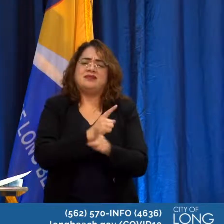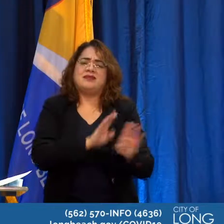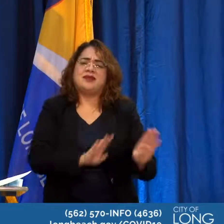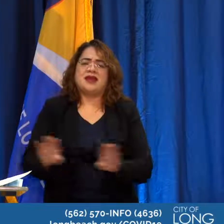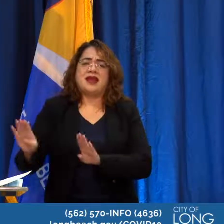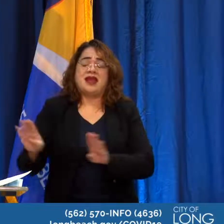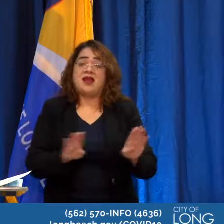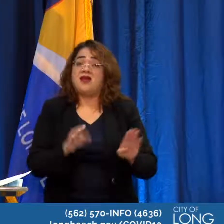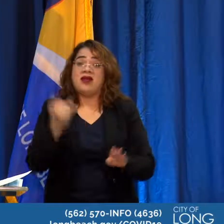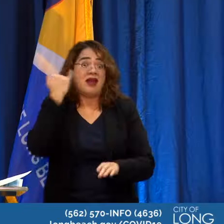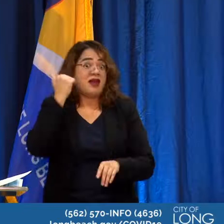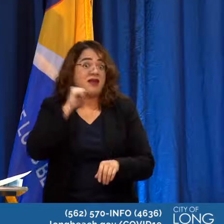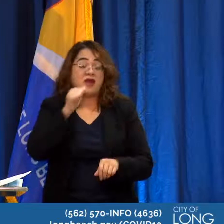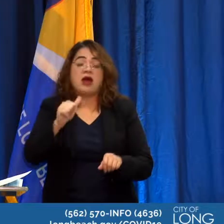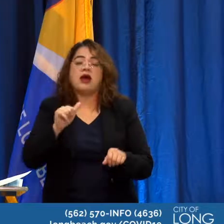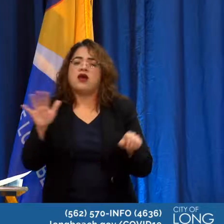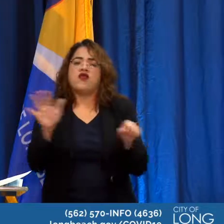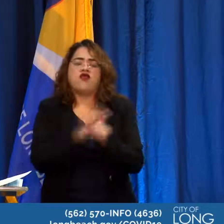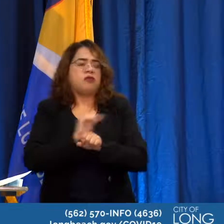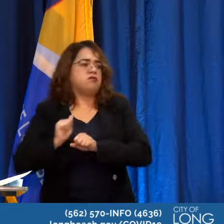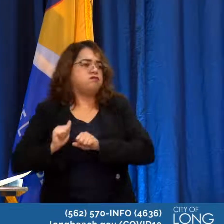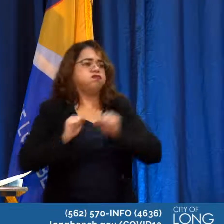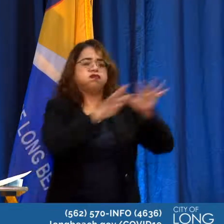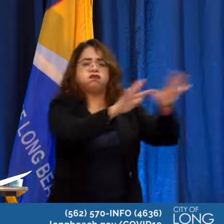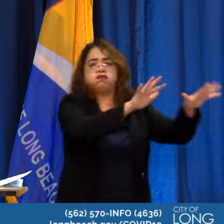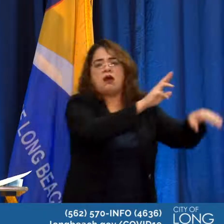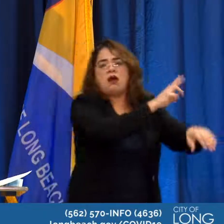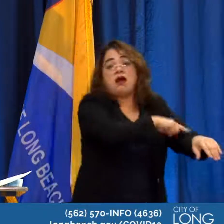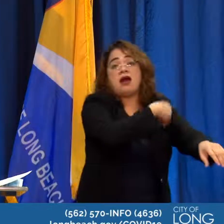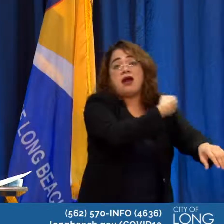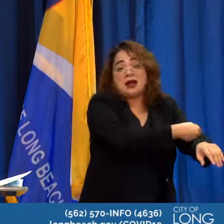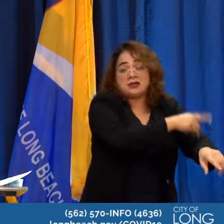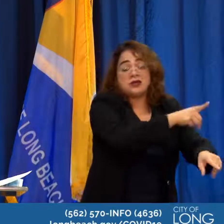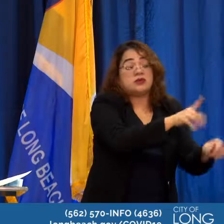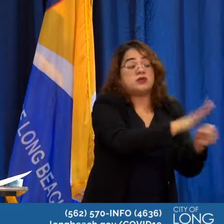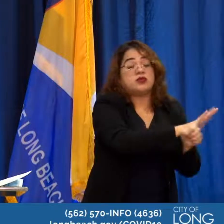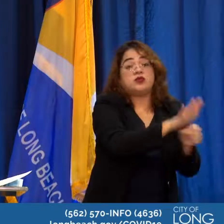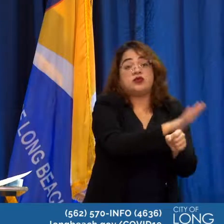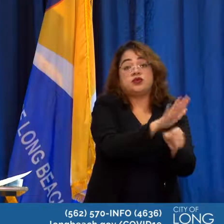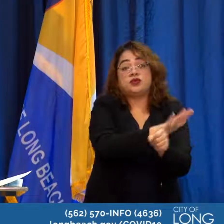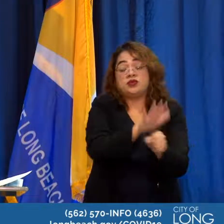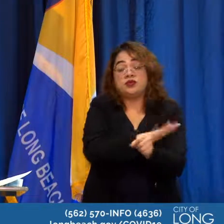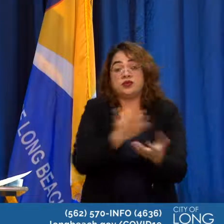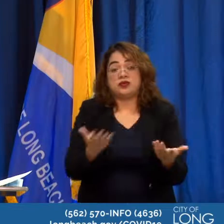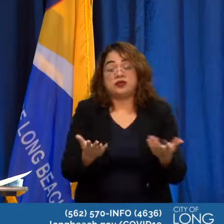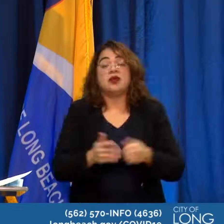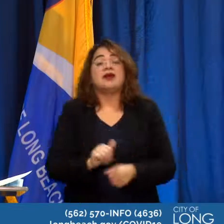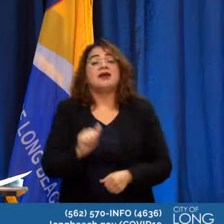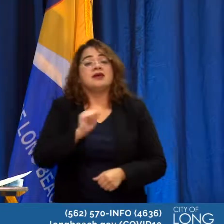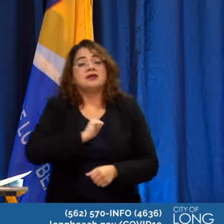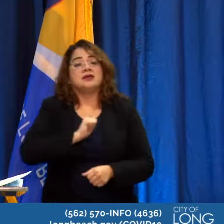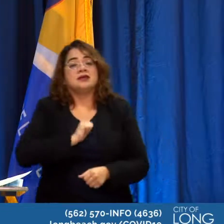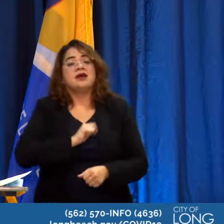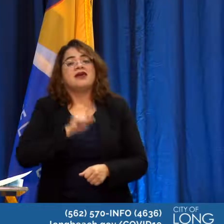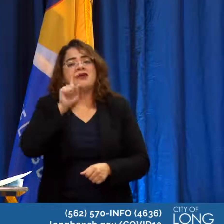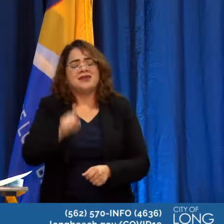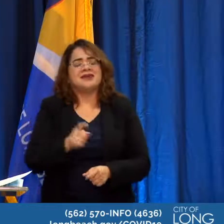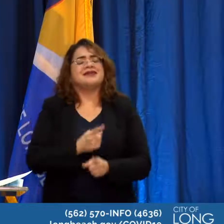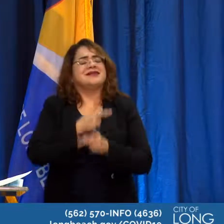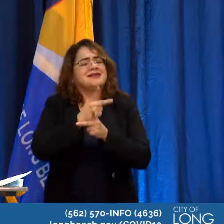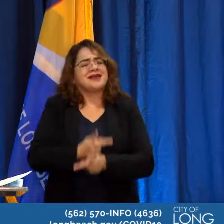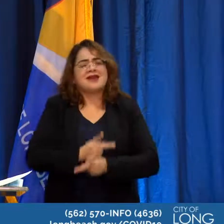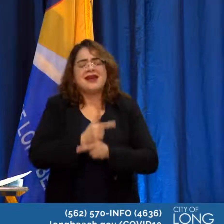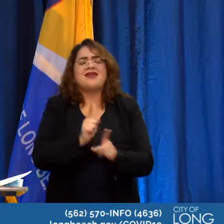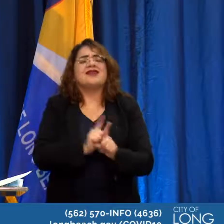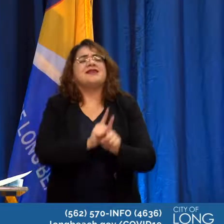y muertes. Además de que todos y cada uno de nosotros tomemos las precauciones